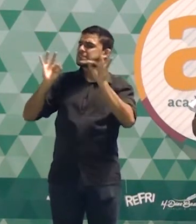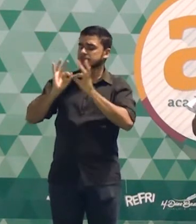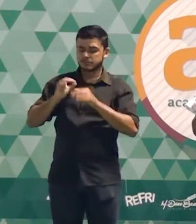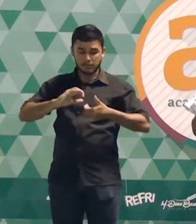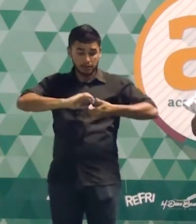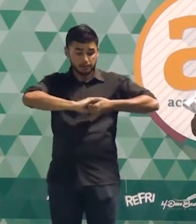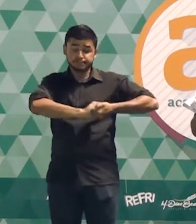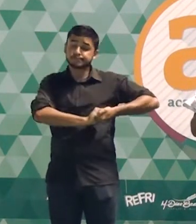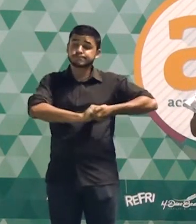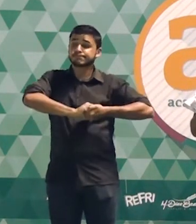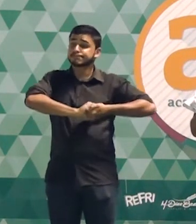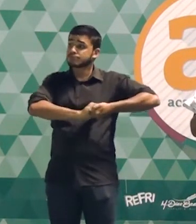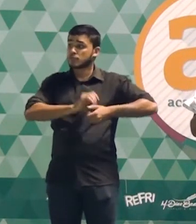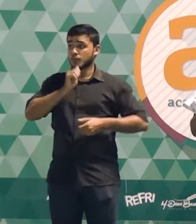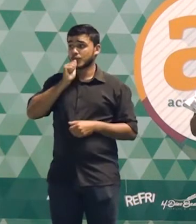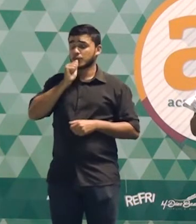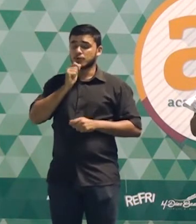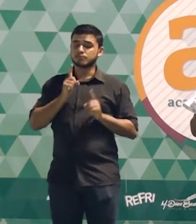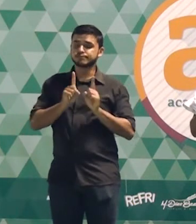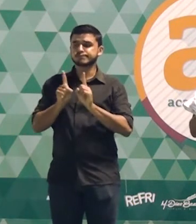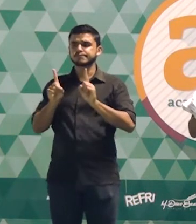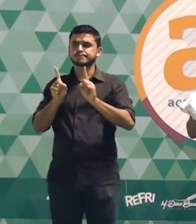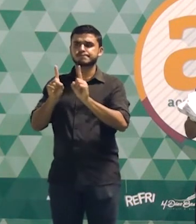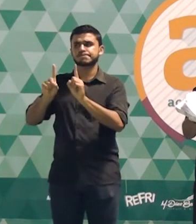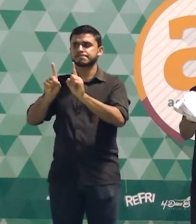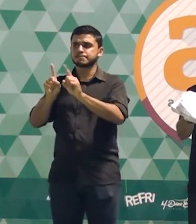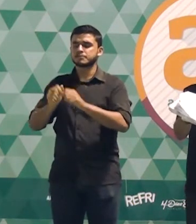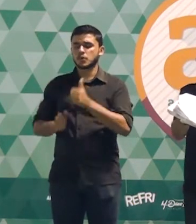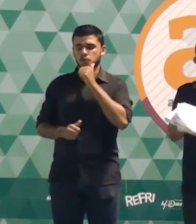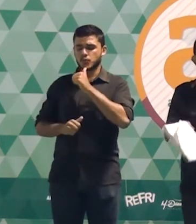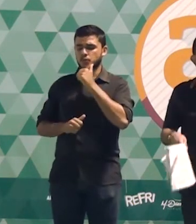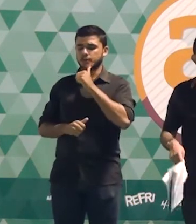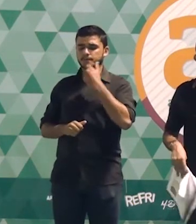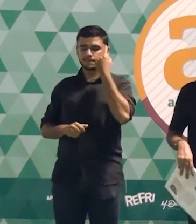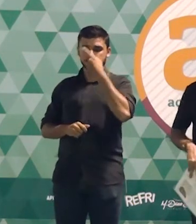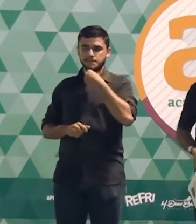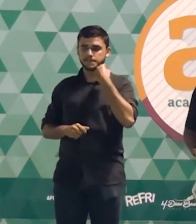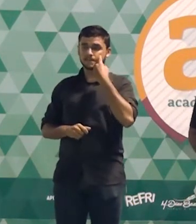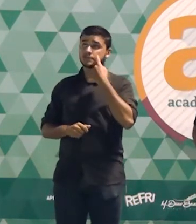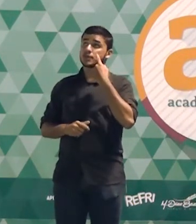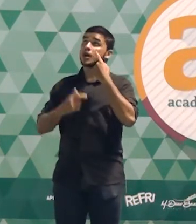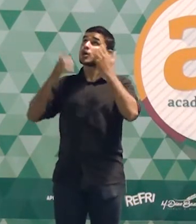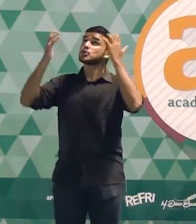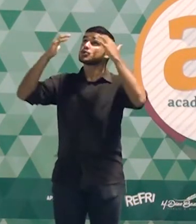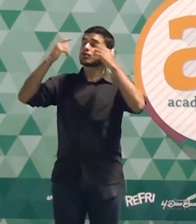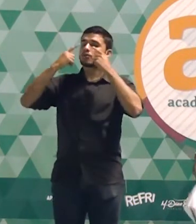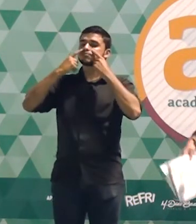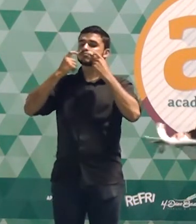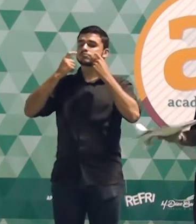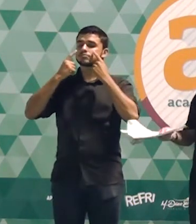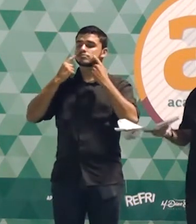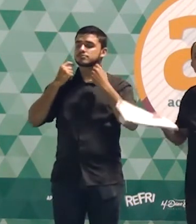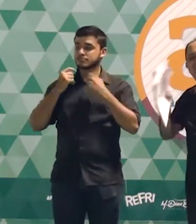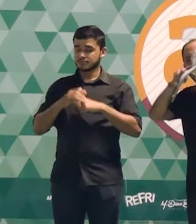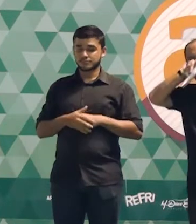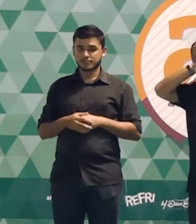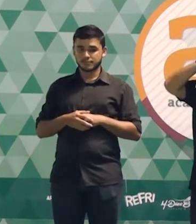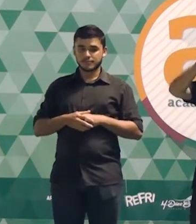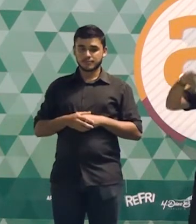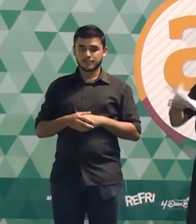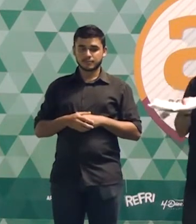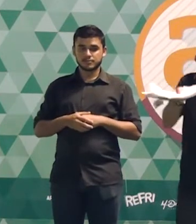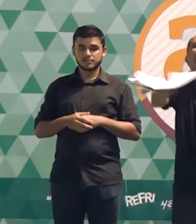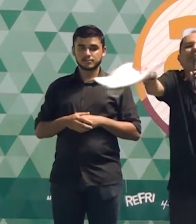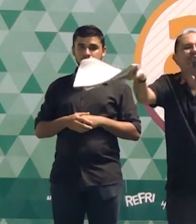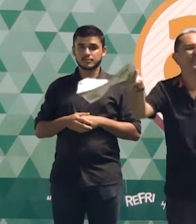as mãos, caminhavam na chuva, que na cara de Macabeia parecia lágrimas escorrendo. É muito humano, né?